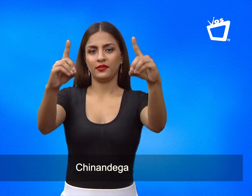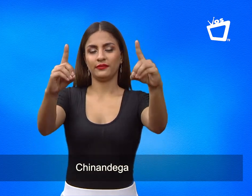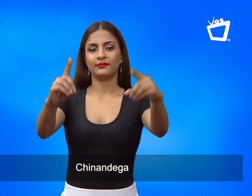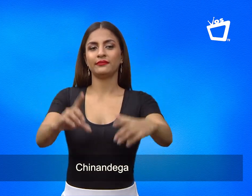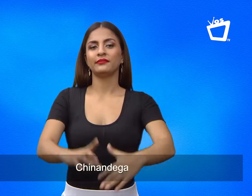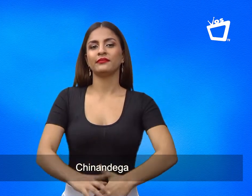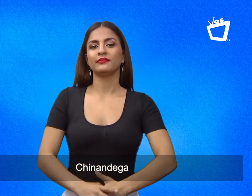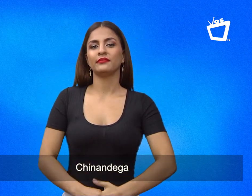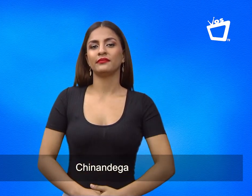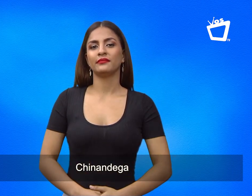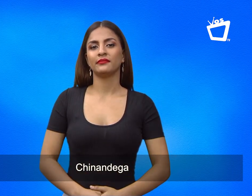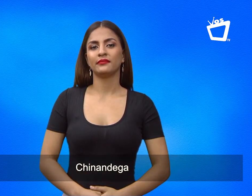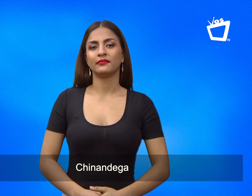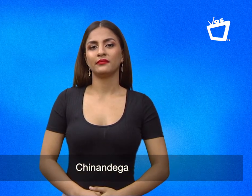Chinandega.